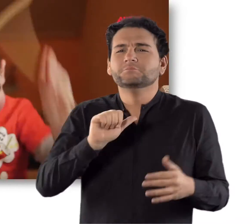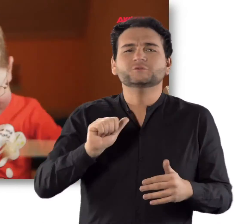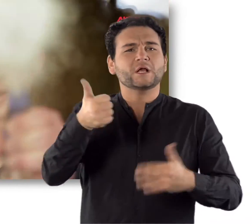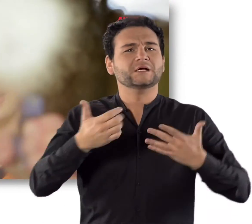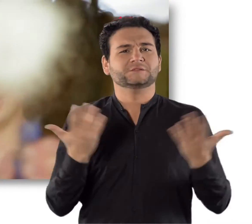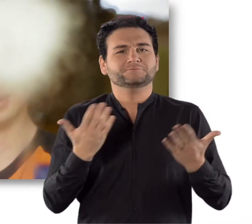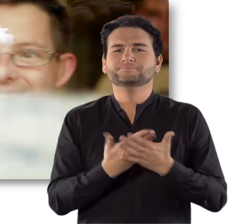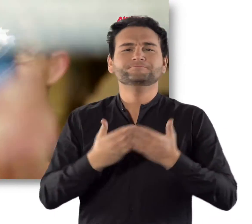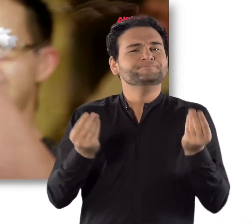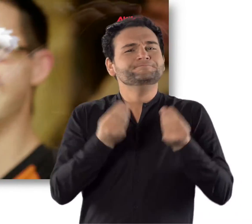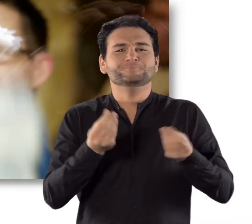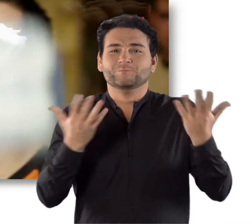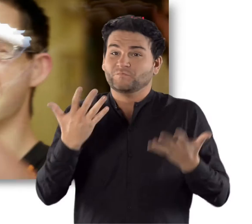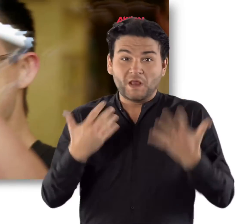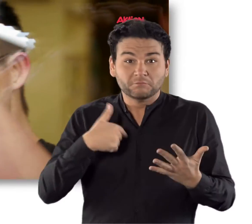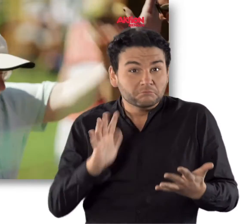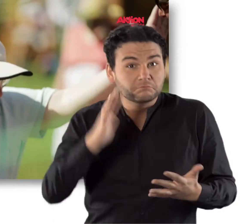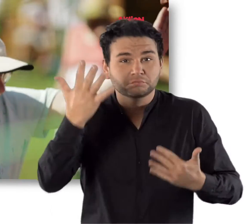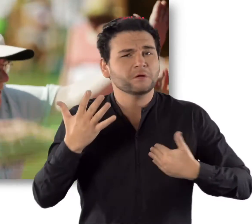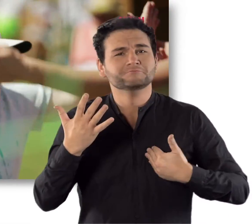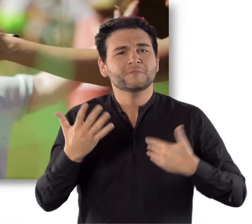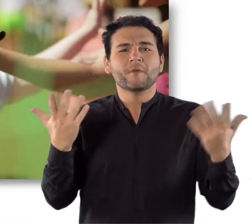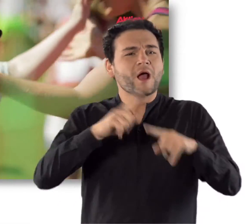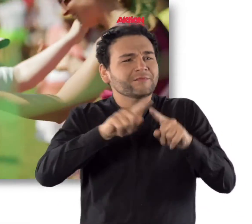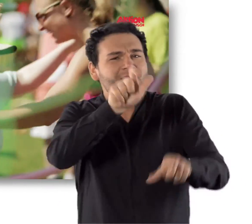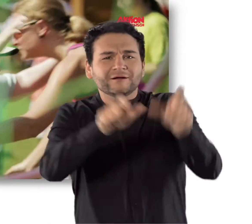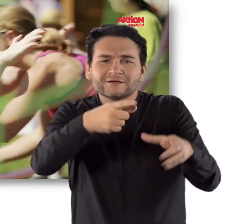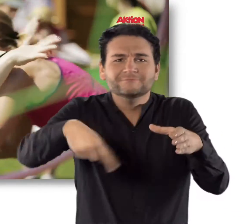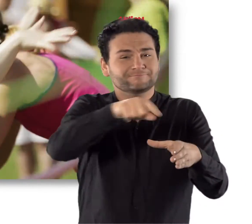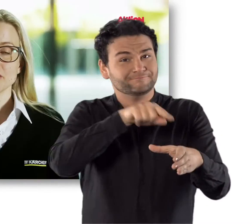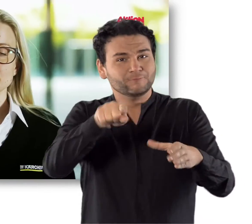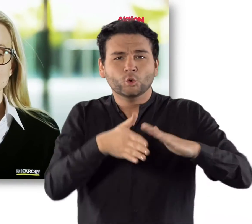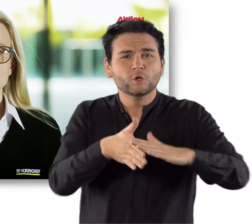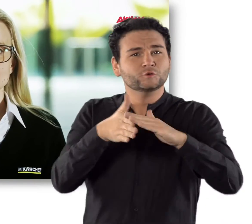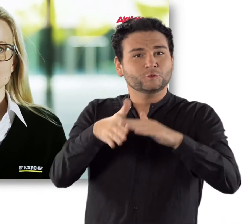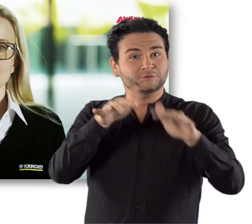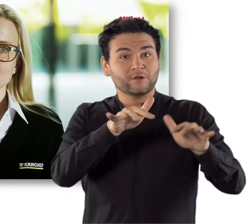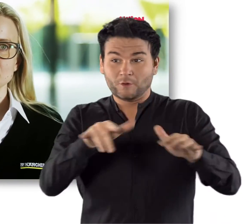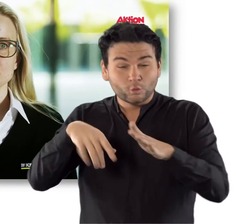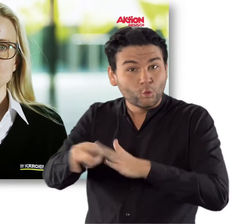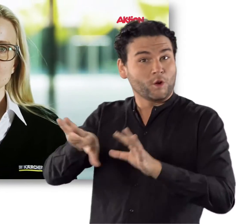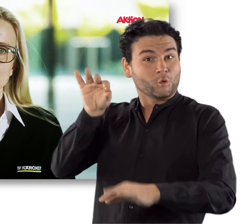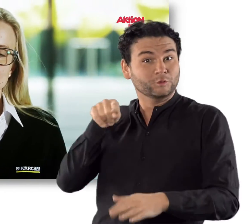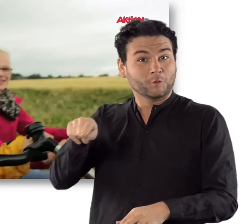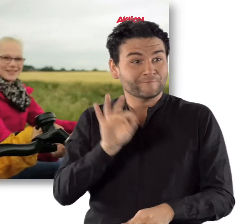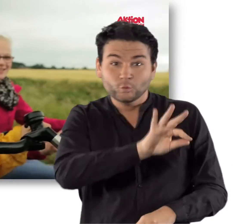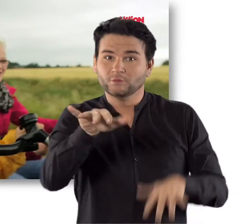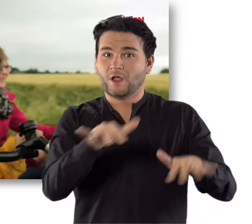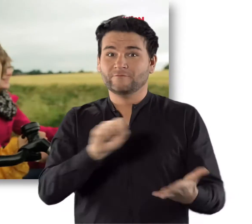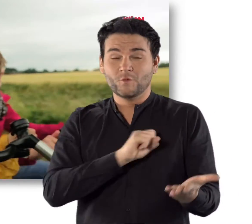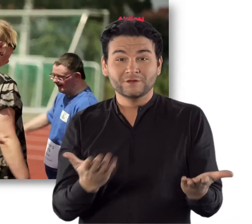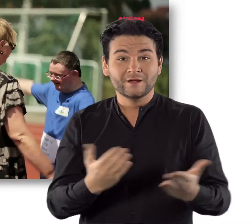Das Besondere ist für mich, selbst wenn ich nicht unter den Gewinnern bin, dass damit eben anderen Leuten geholfen wird oder dass es auch anderen Menschen zugutekommt.